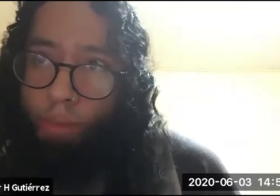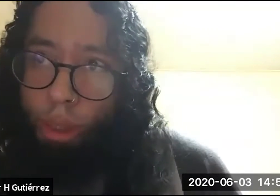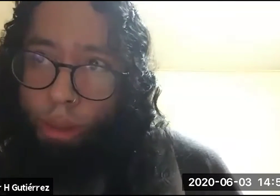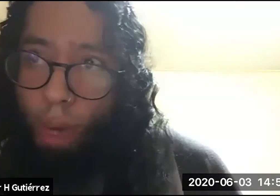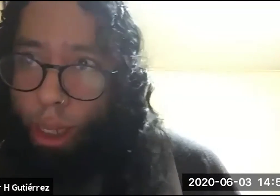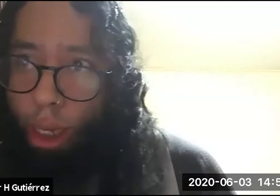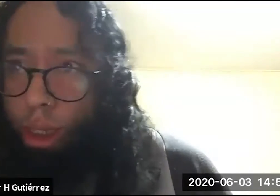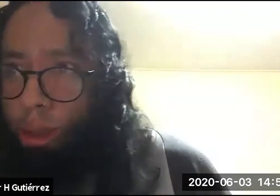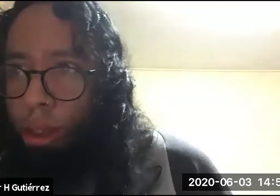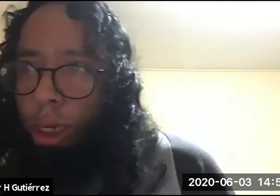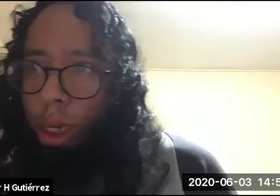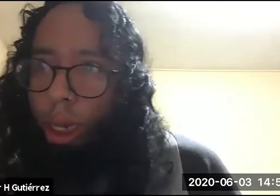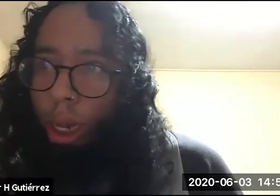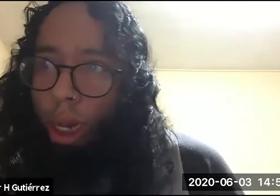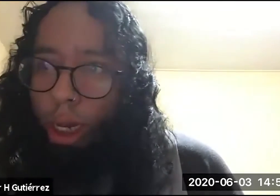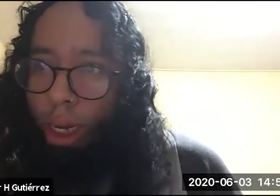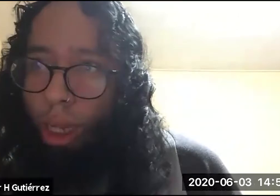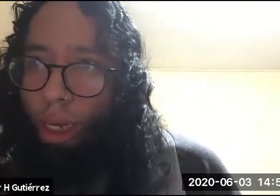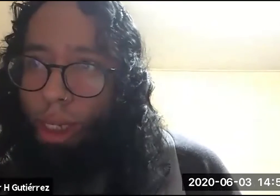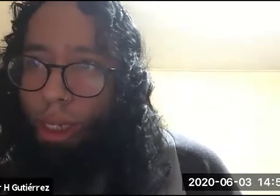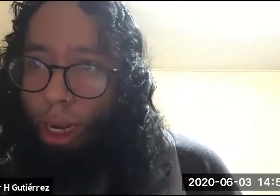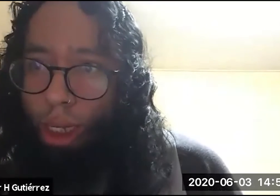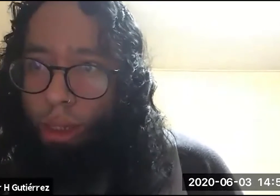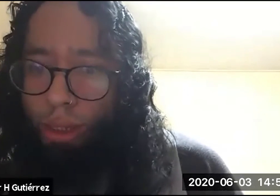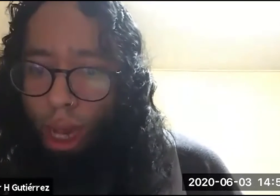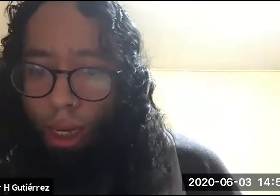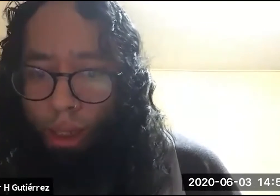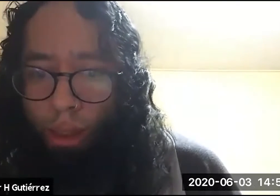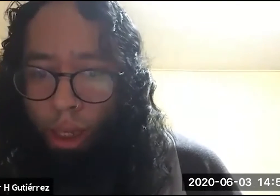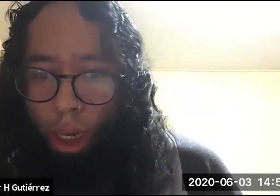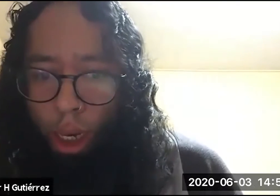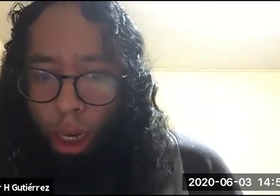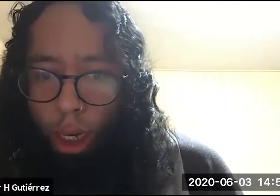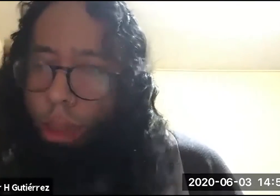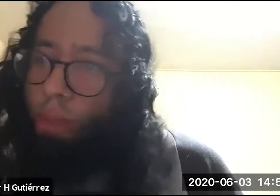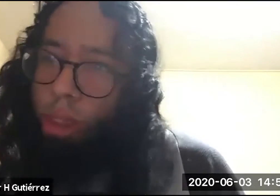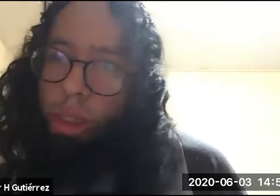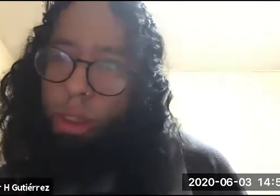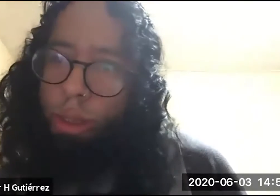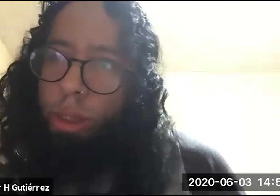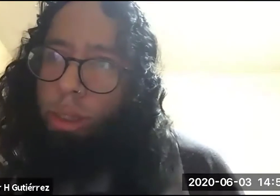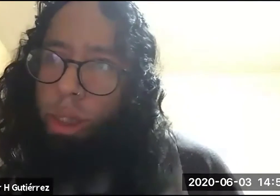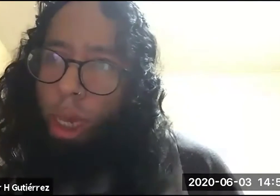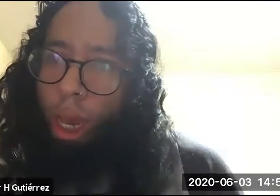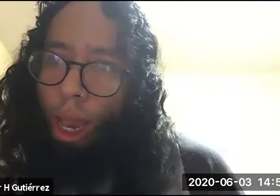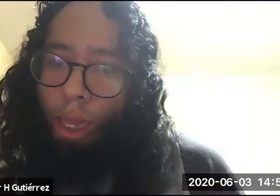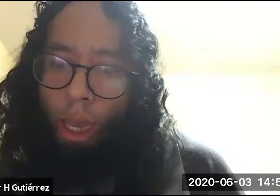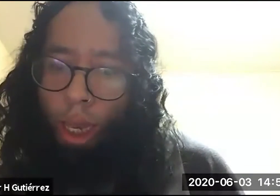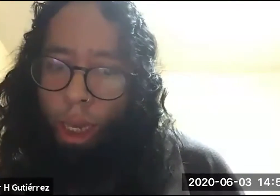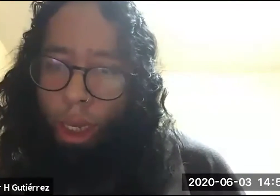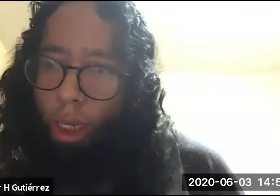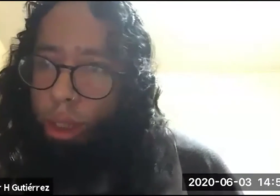porque lo estamos compartiendo a través de la red social, ¿no? Y cómo estos discursos nos